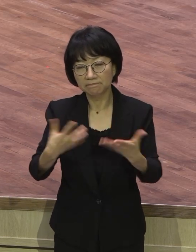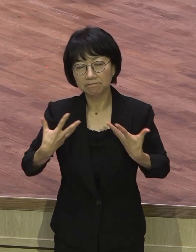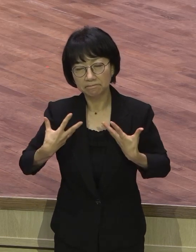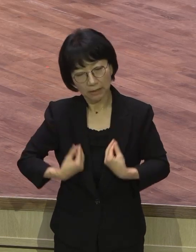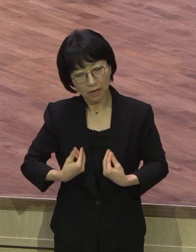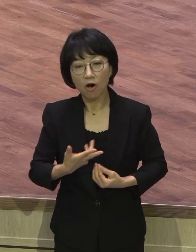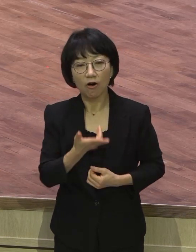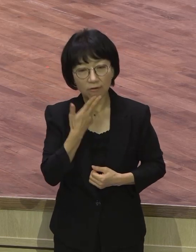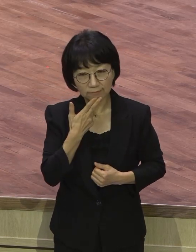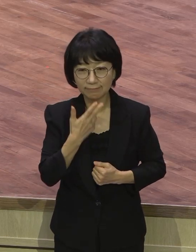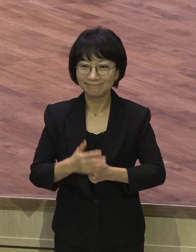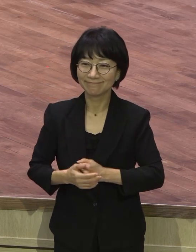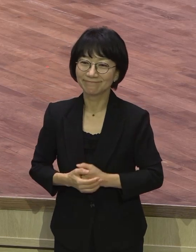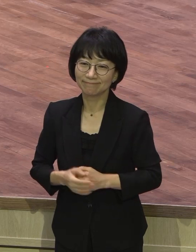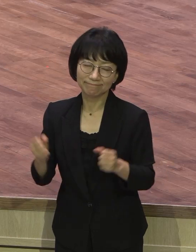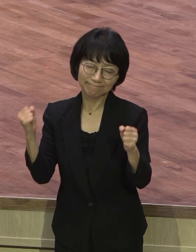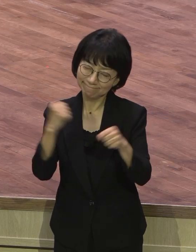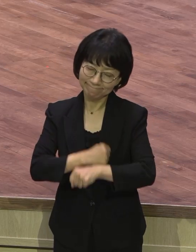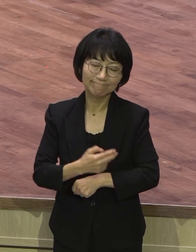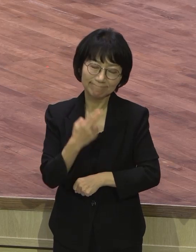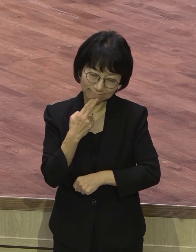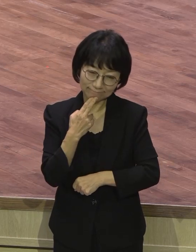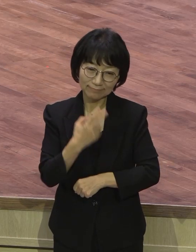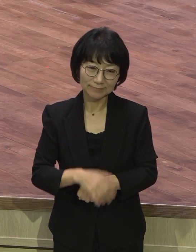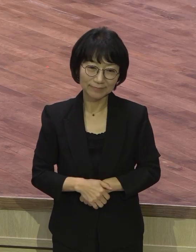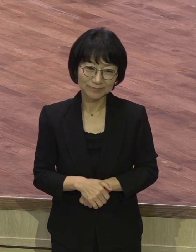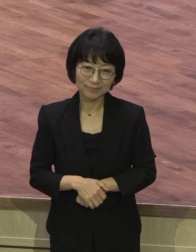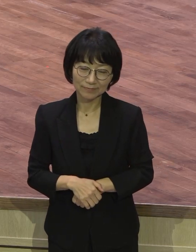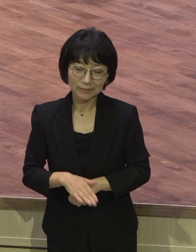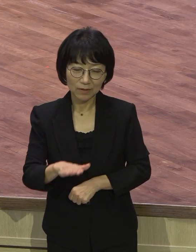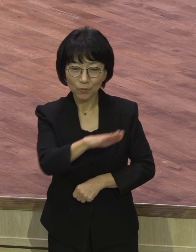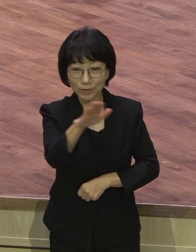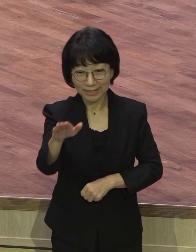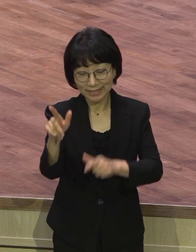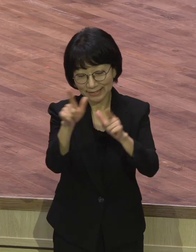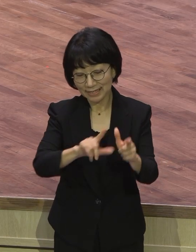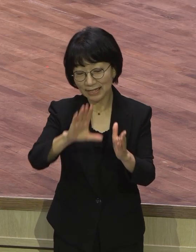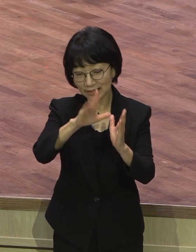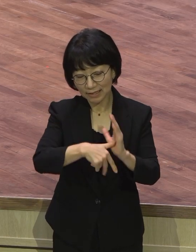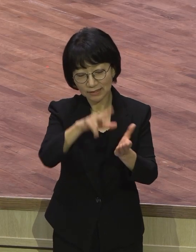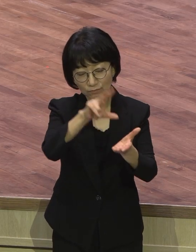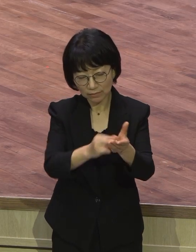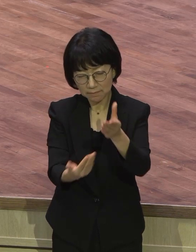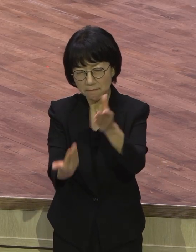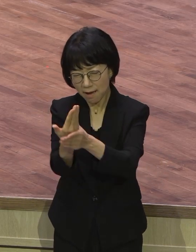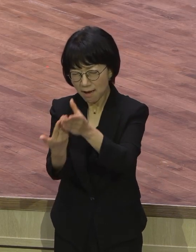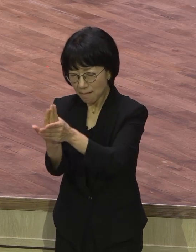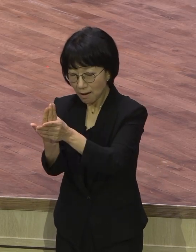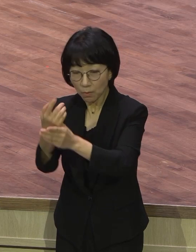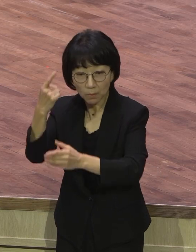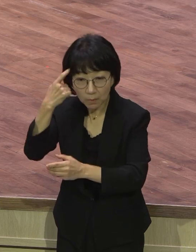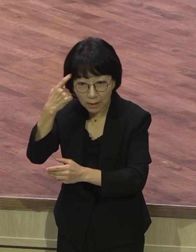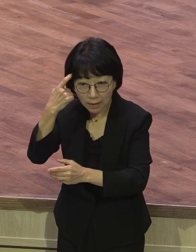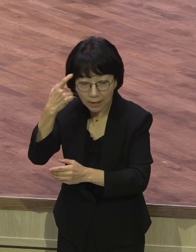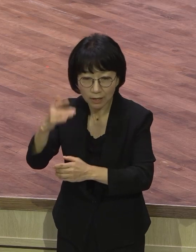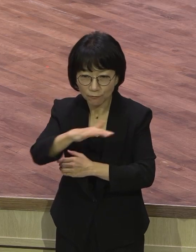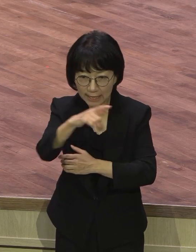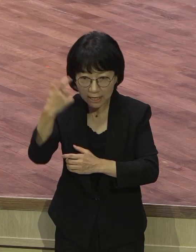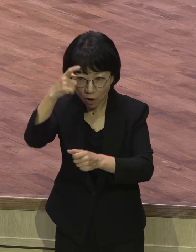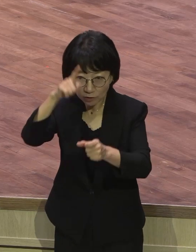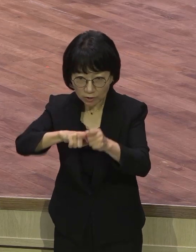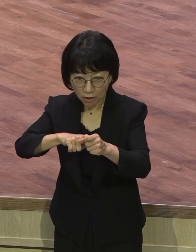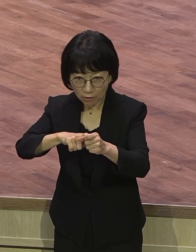말씀이예요 인생의 광풍은 우리의 영적 성숙을 위한 하나님의